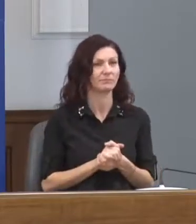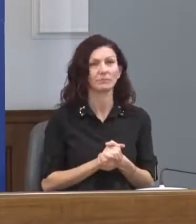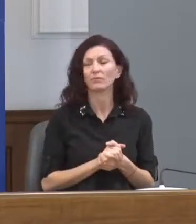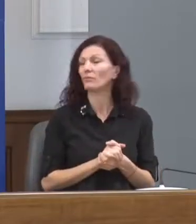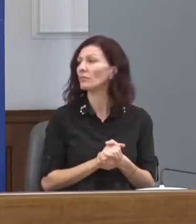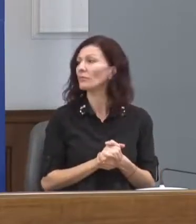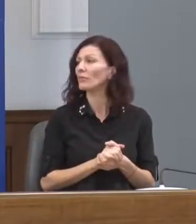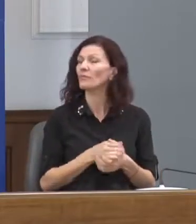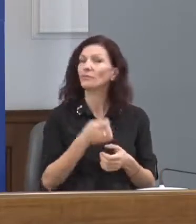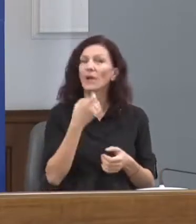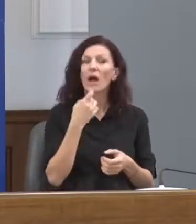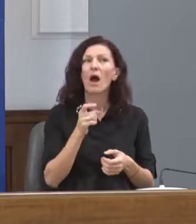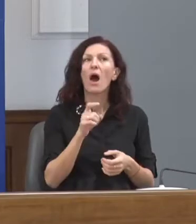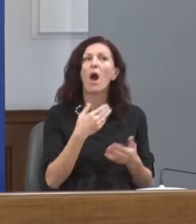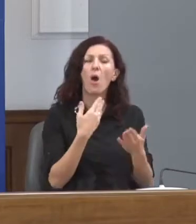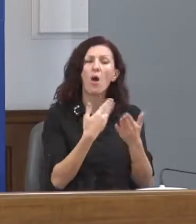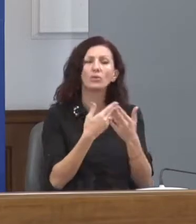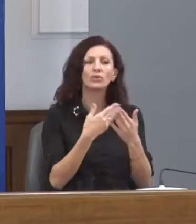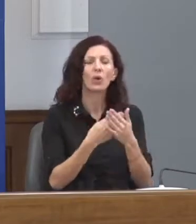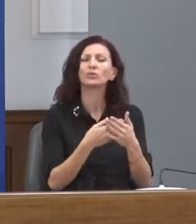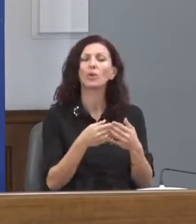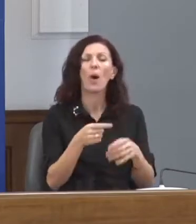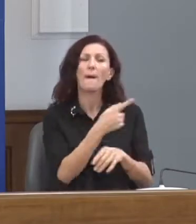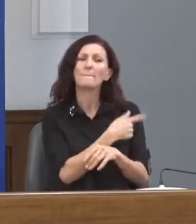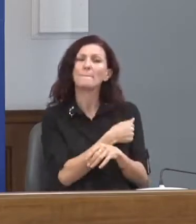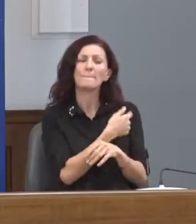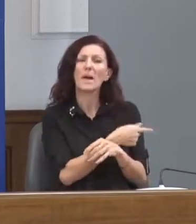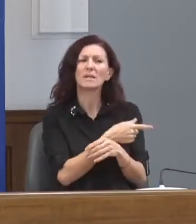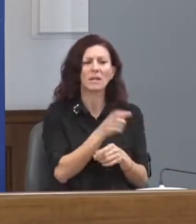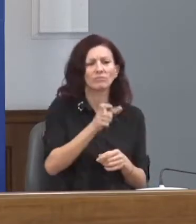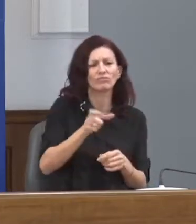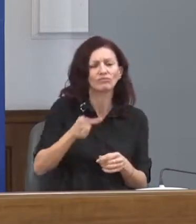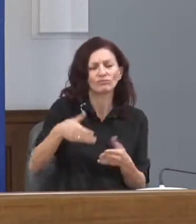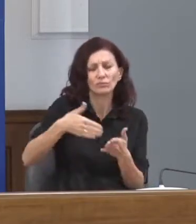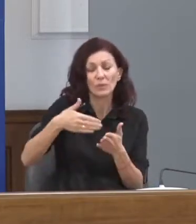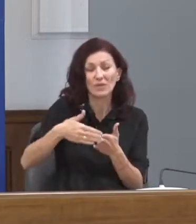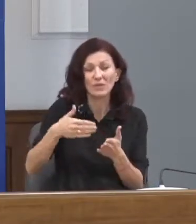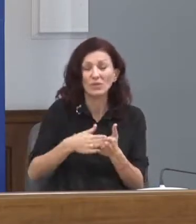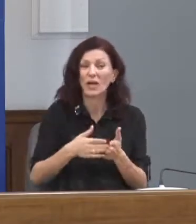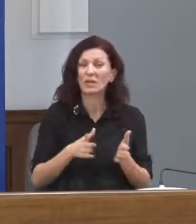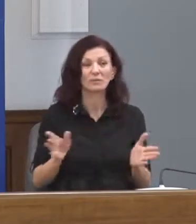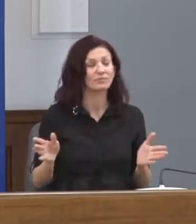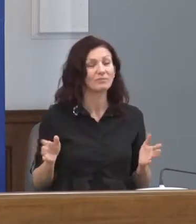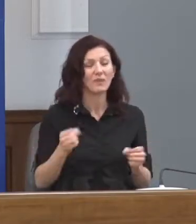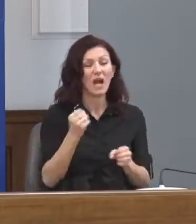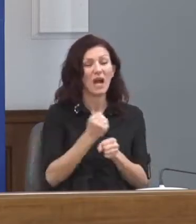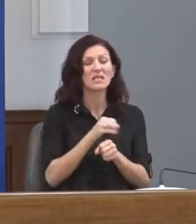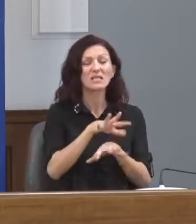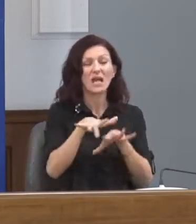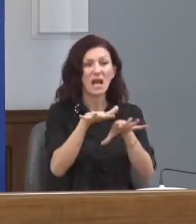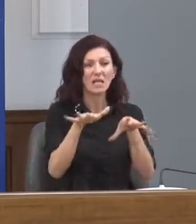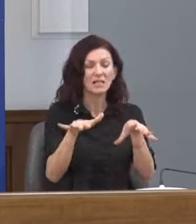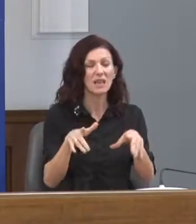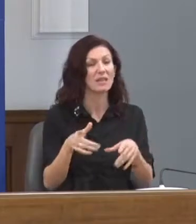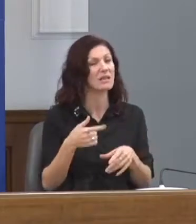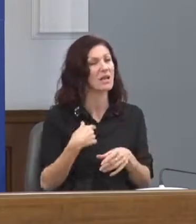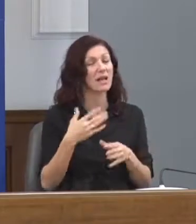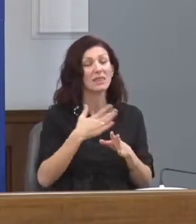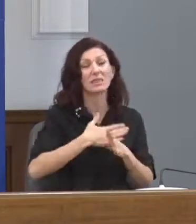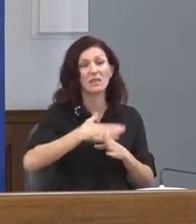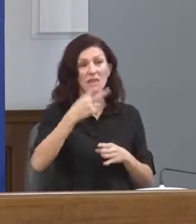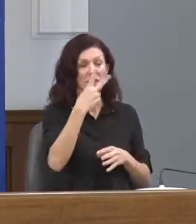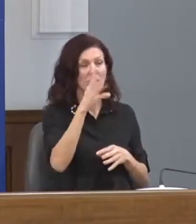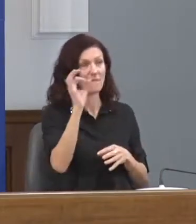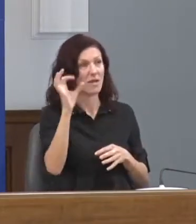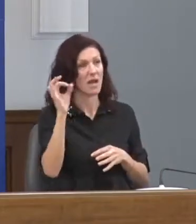За относно медицинския персонал, към момента броят на заразените медицински лица в страната е над 2000, или това е